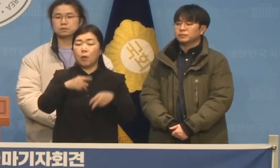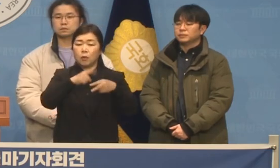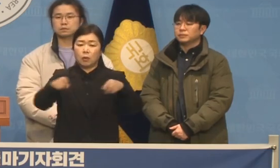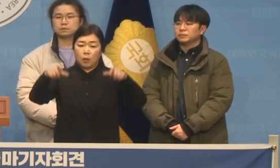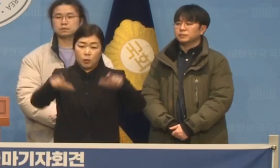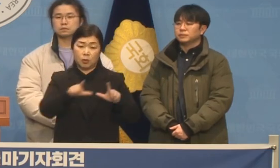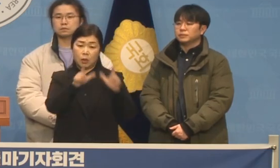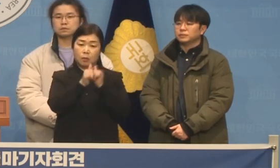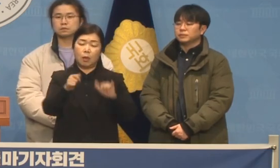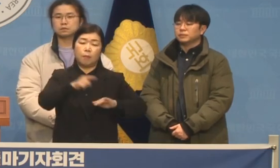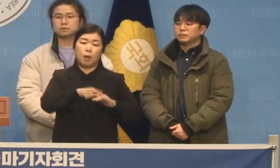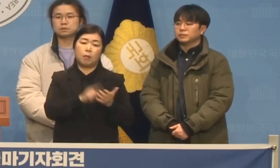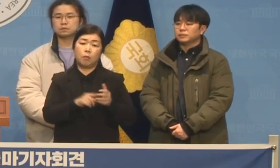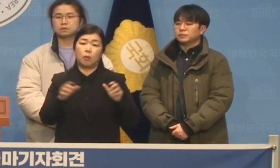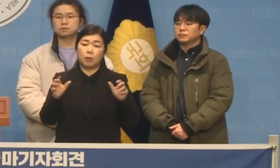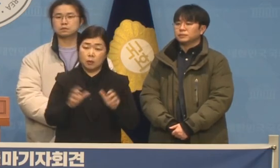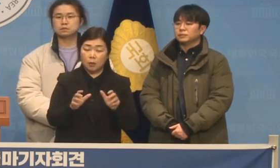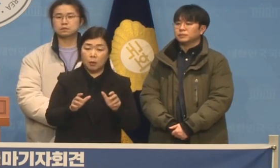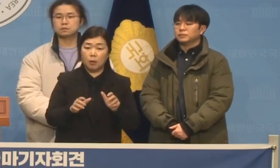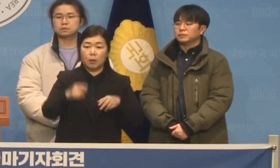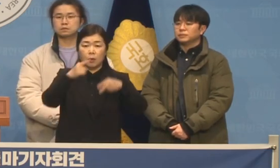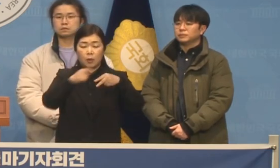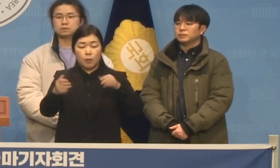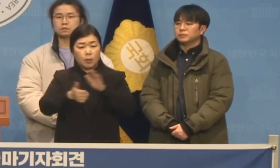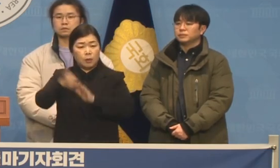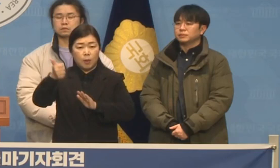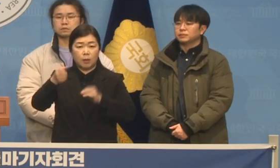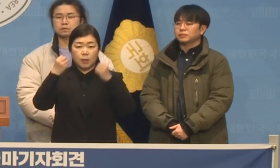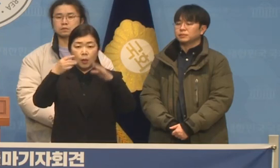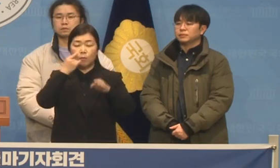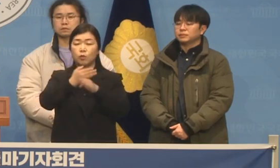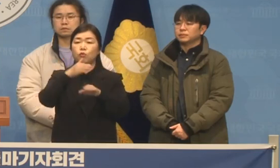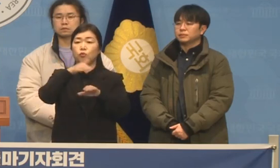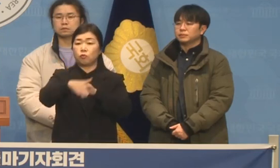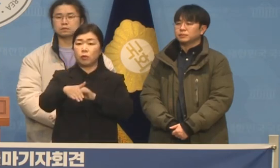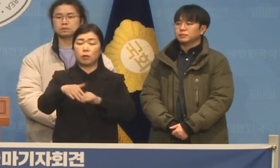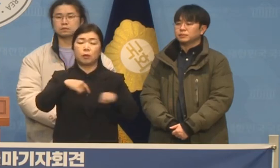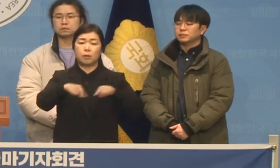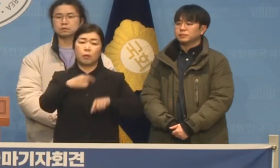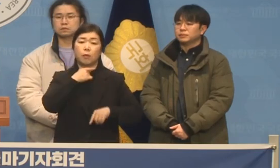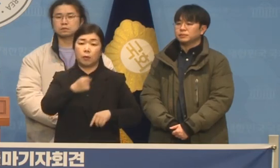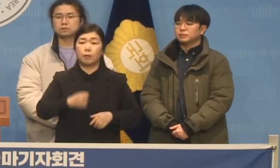모아 서대문의 희망, 새로운 민주주의의 시대를 열겠습니다.